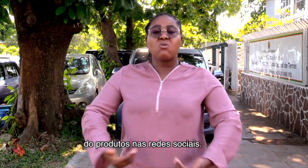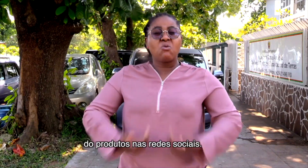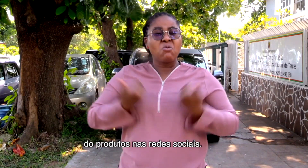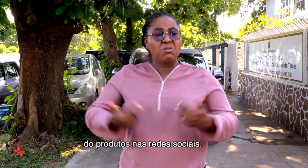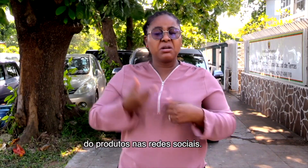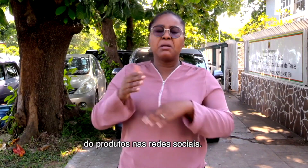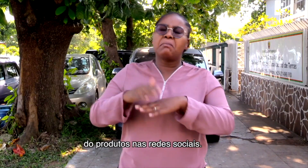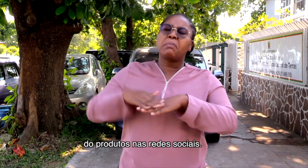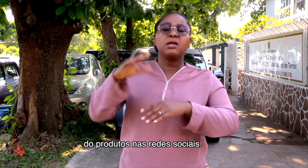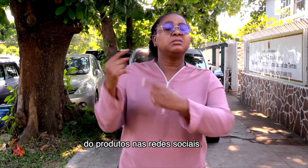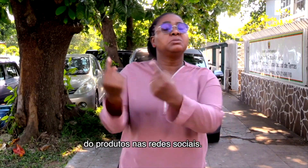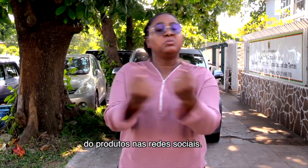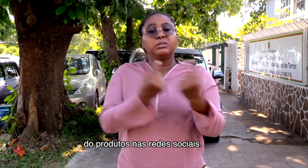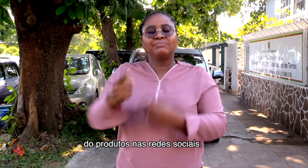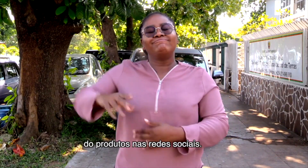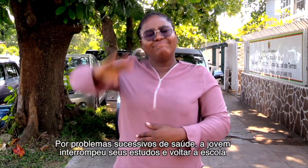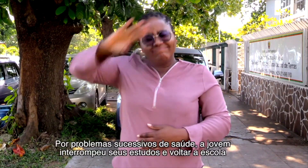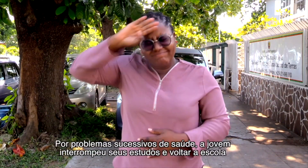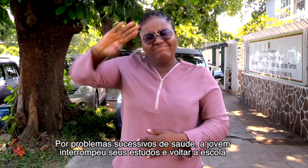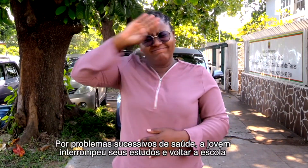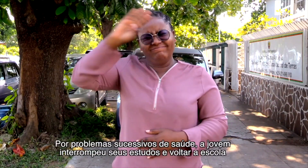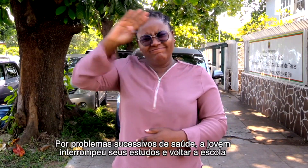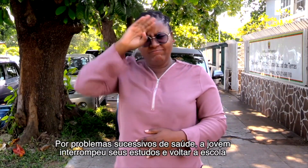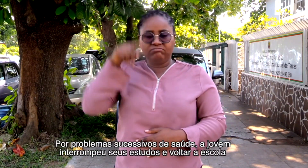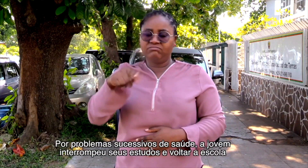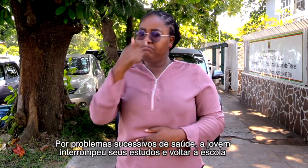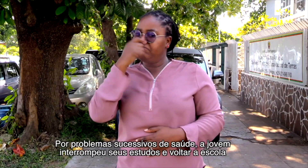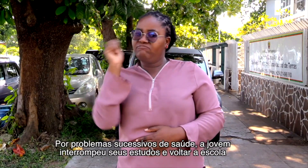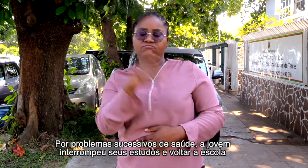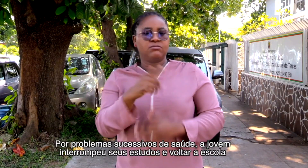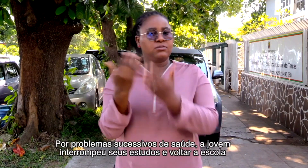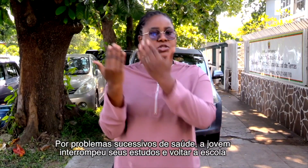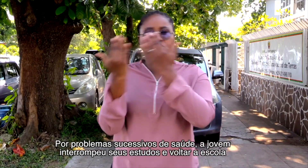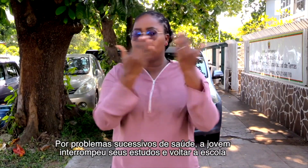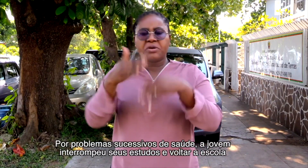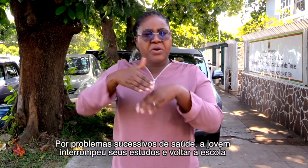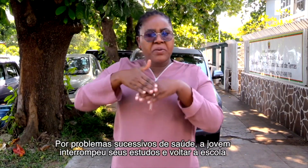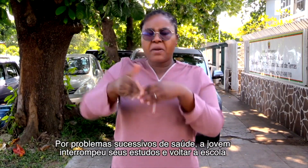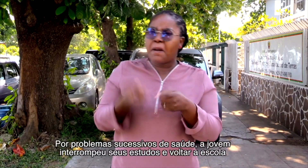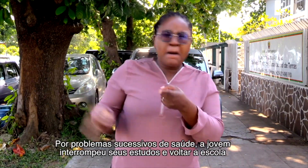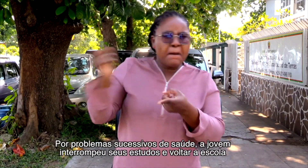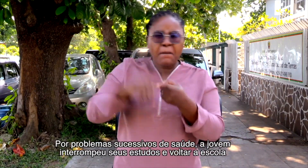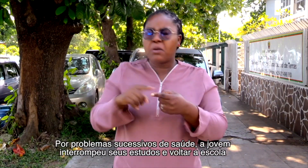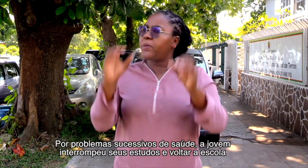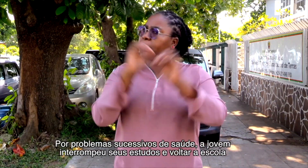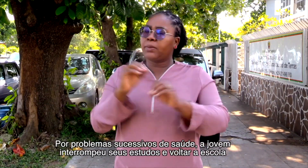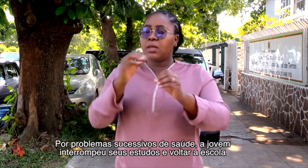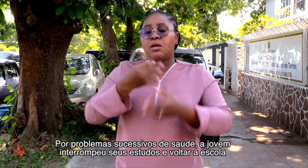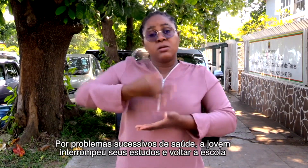nas redes sociais. Por problemas sucessivos de saúde, a jovem interrompeu seus estudos e voltar à escola e dar uma